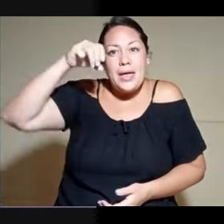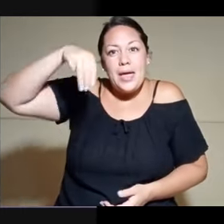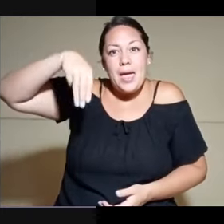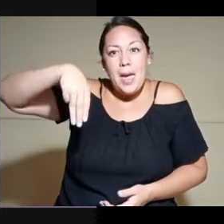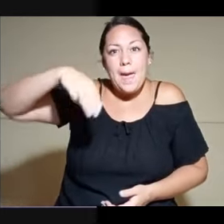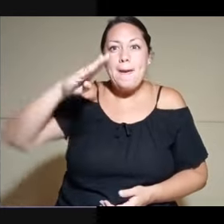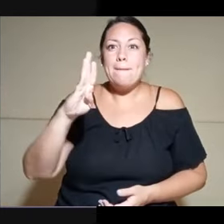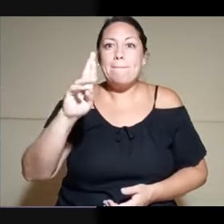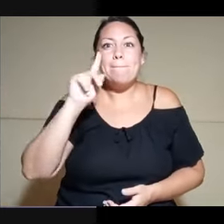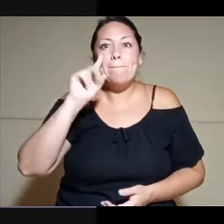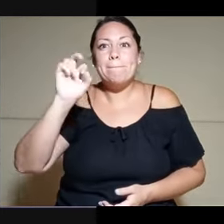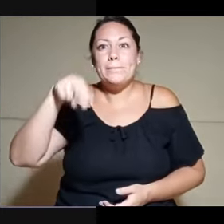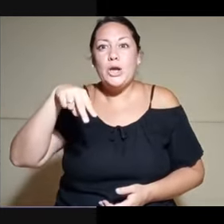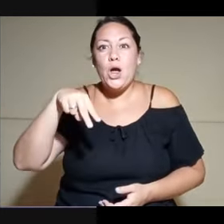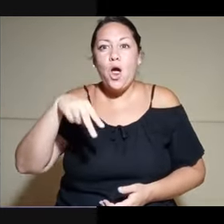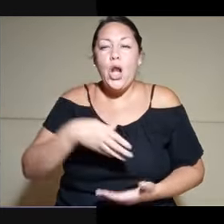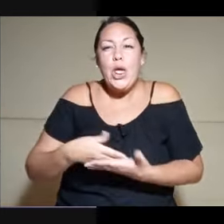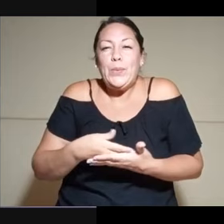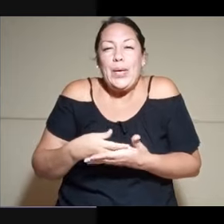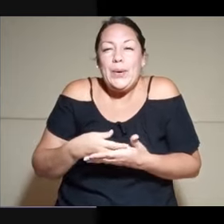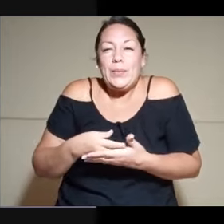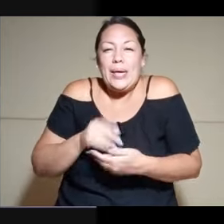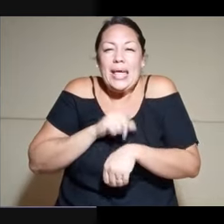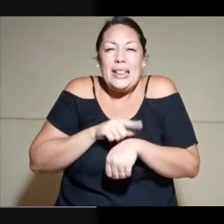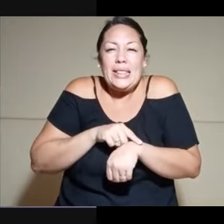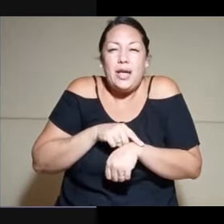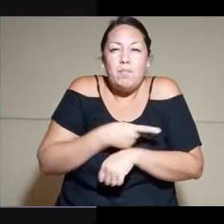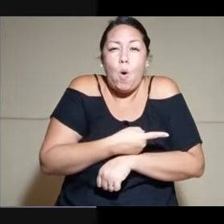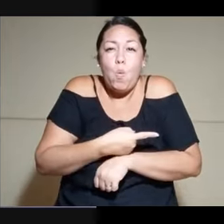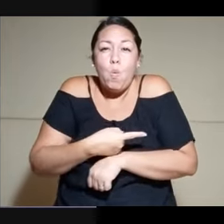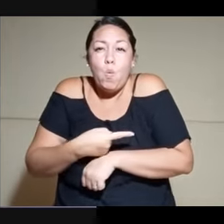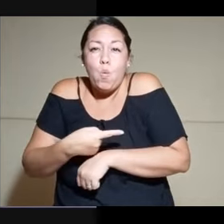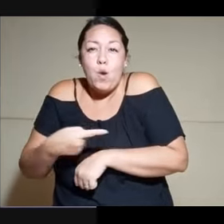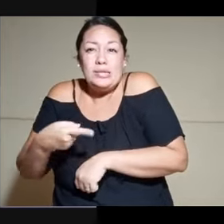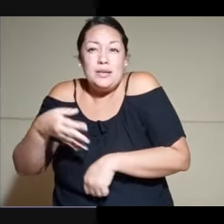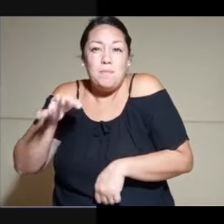vimos en la primera clase. El embrión, fíjense acá abajo, este embrión,